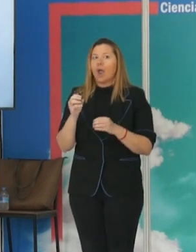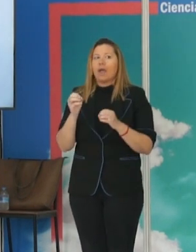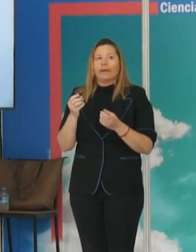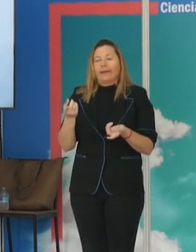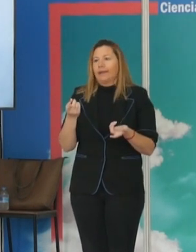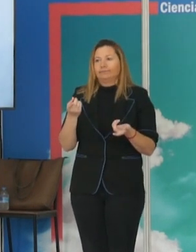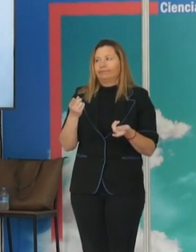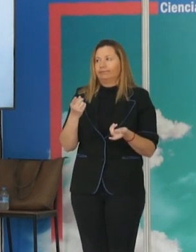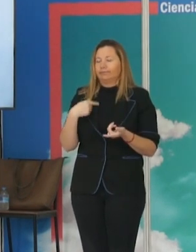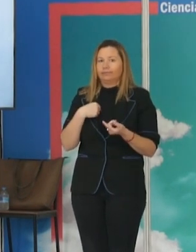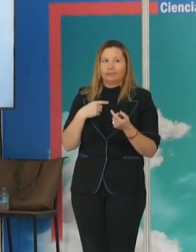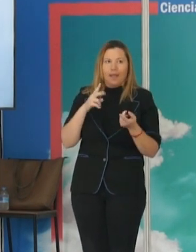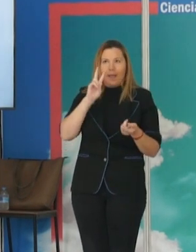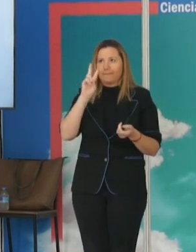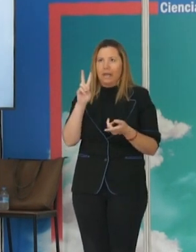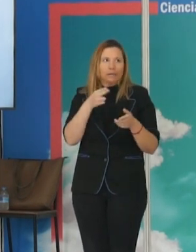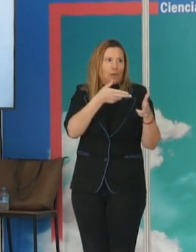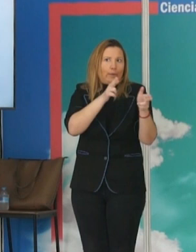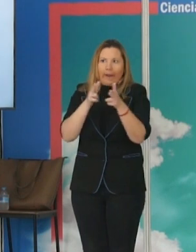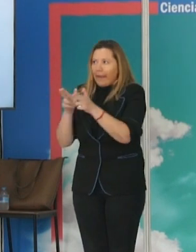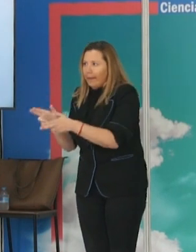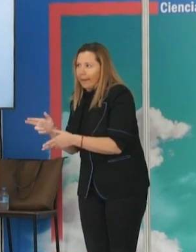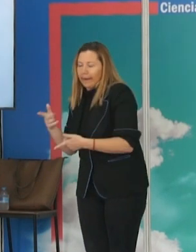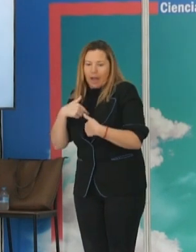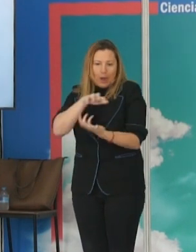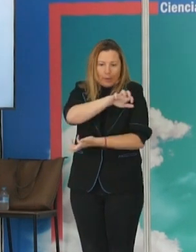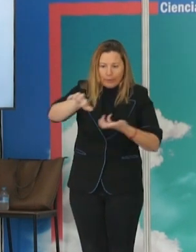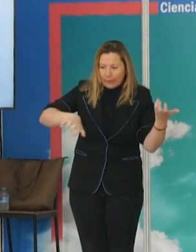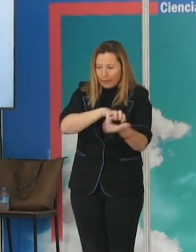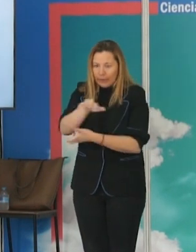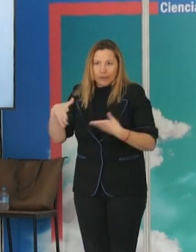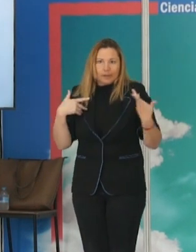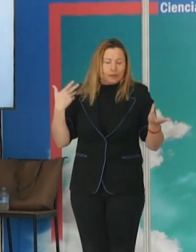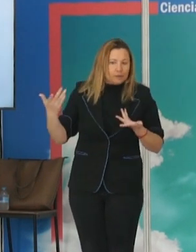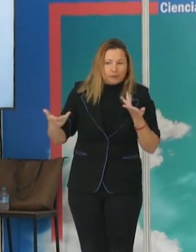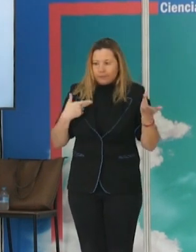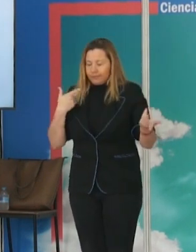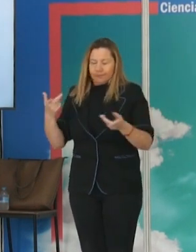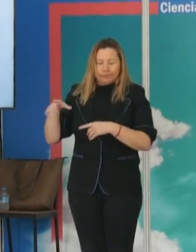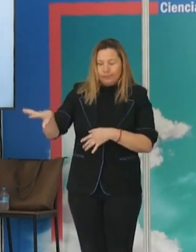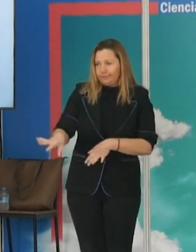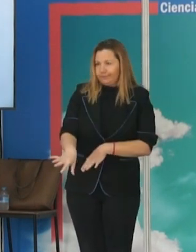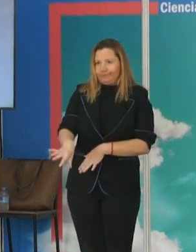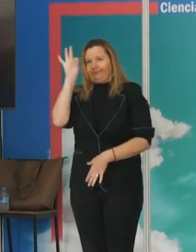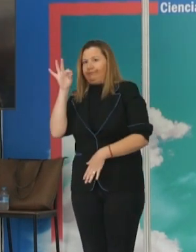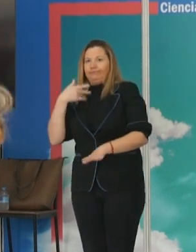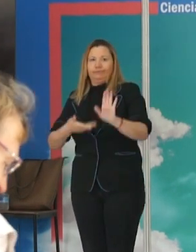han visto envueltos en un conflicto, han tenido que tomar una decisión y tal,